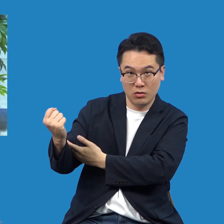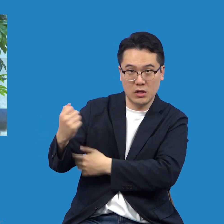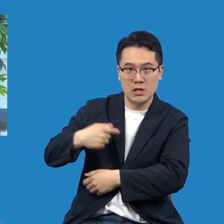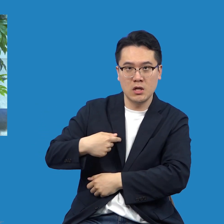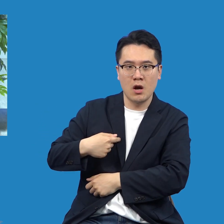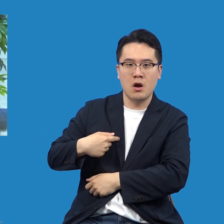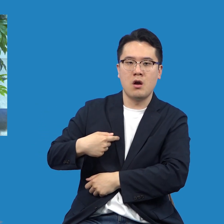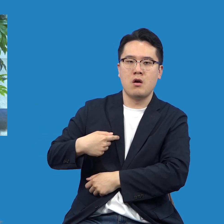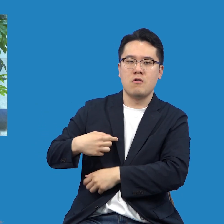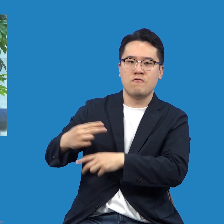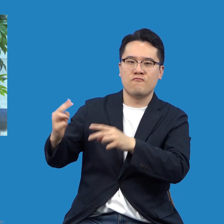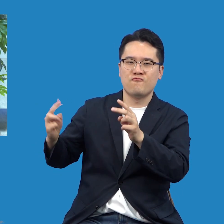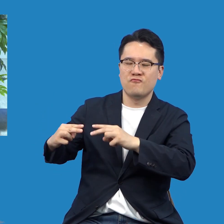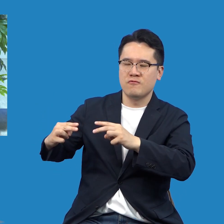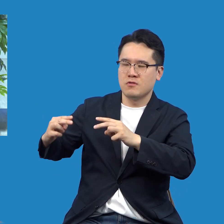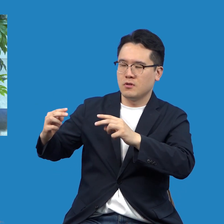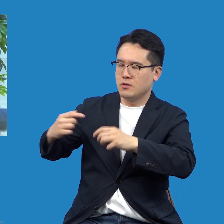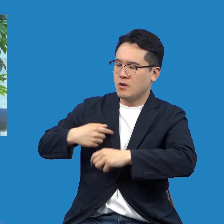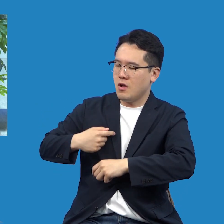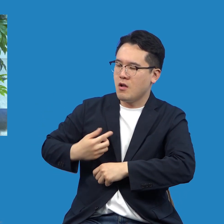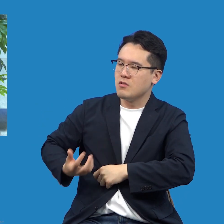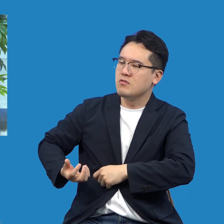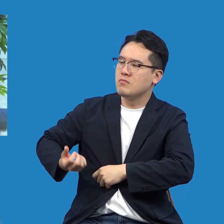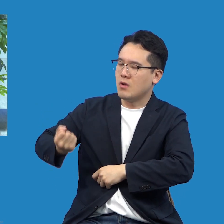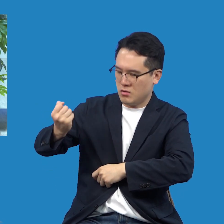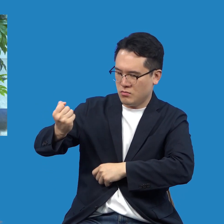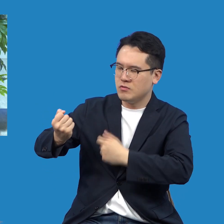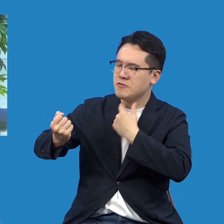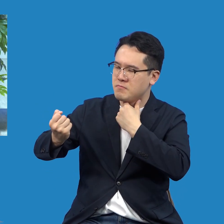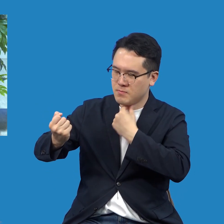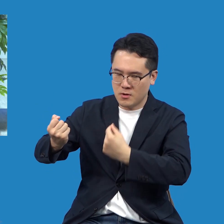두 몫을 받게 하소서.